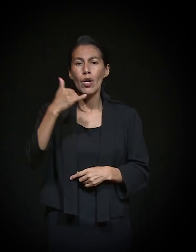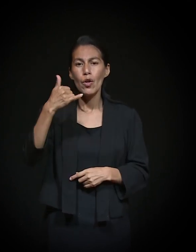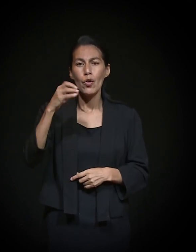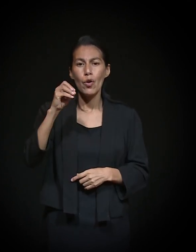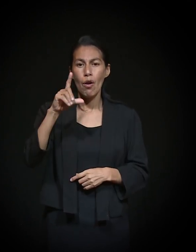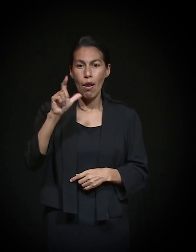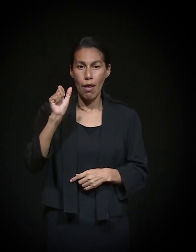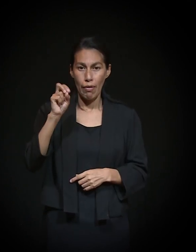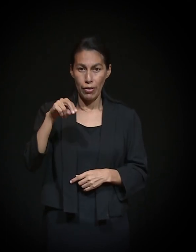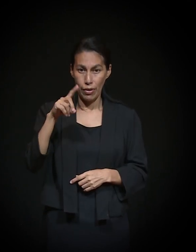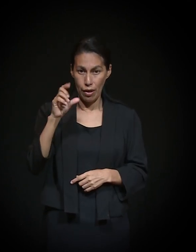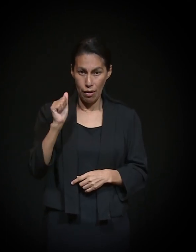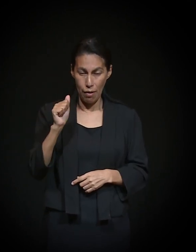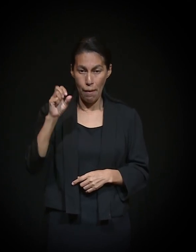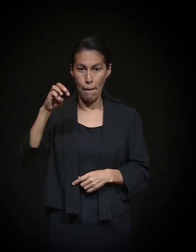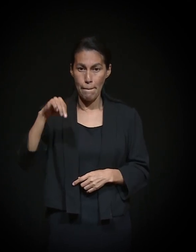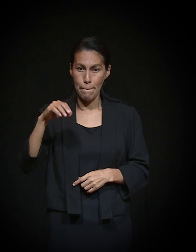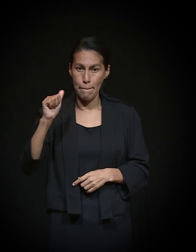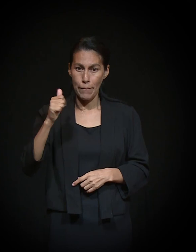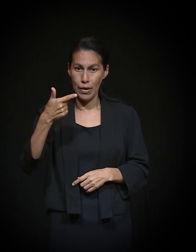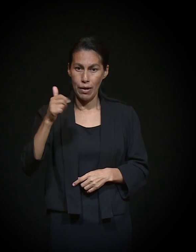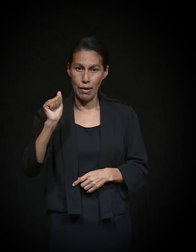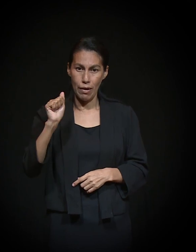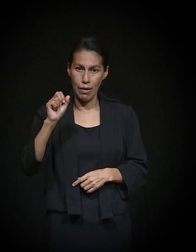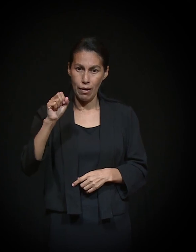de mantenerlos de mi nieto.